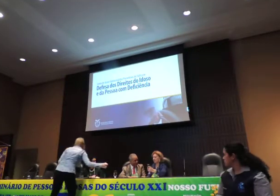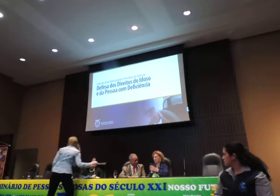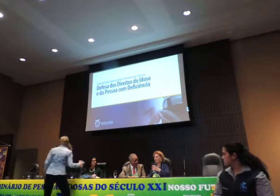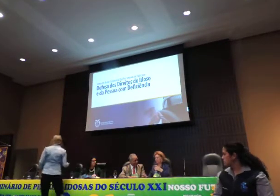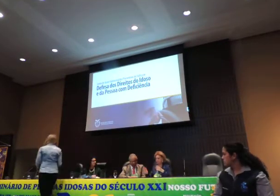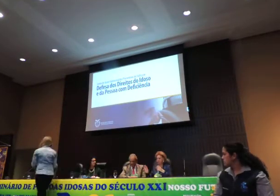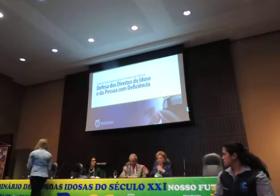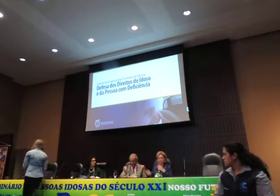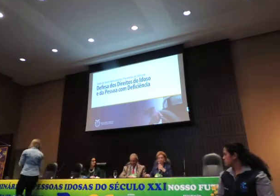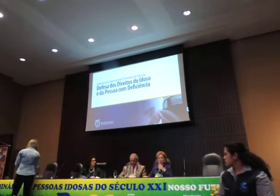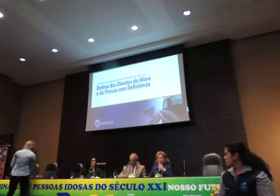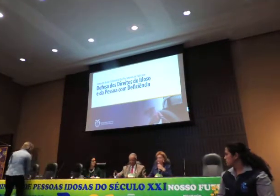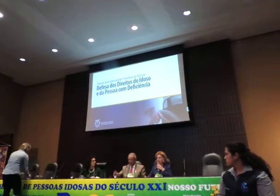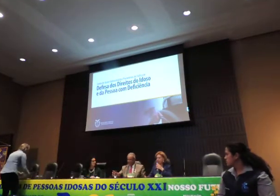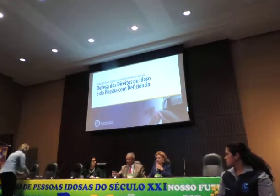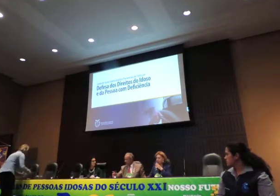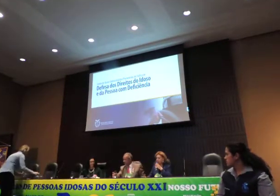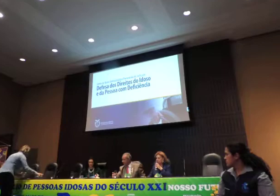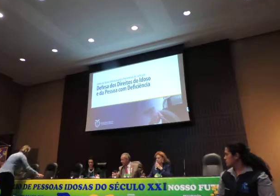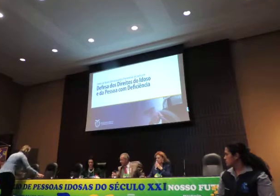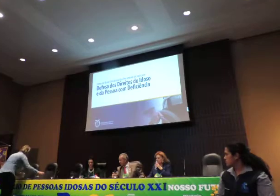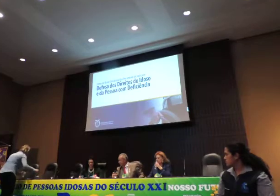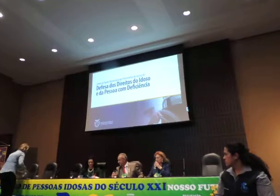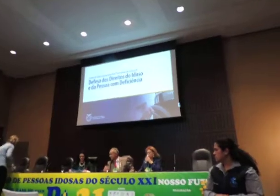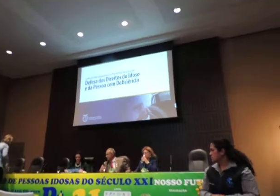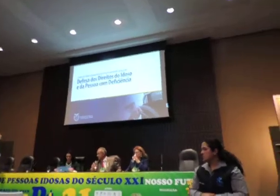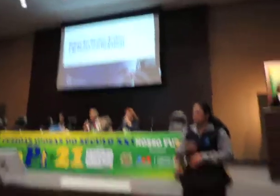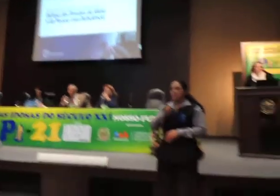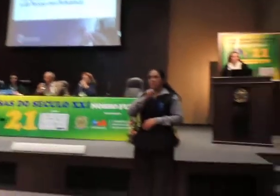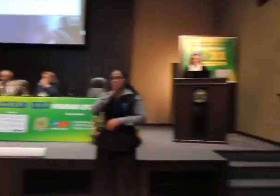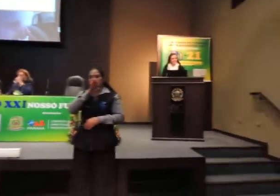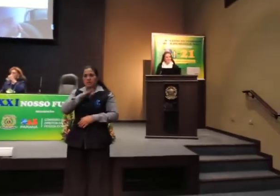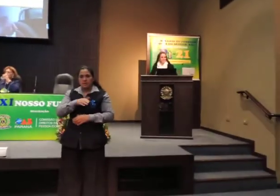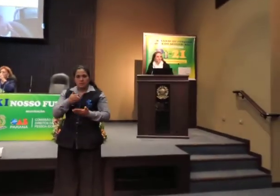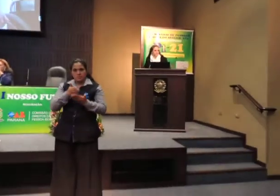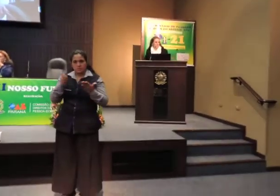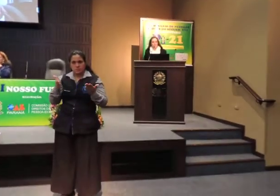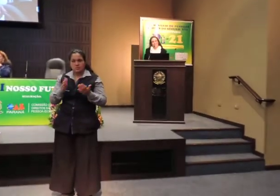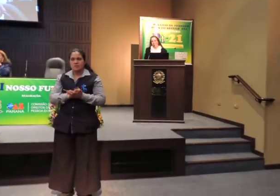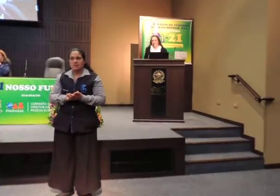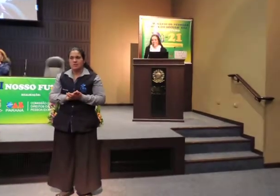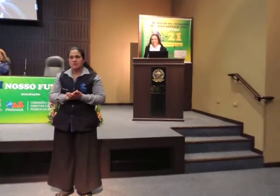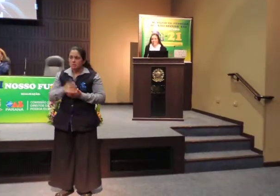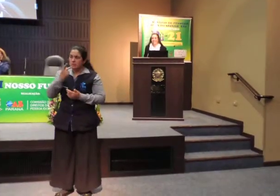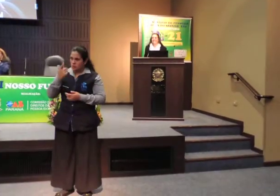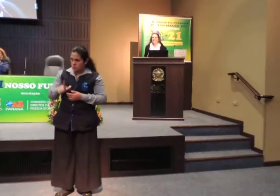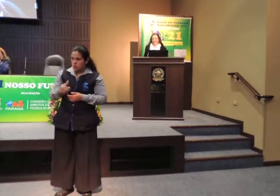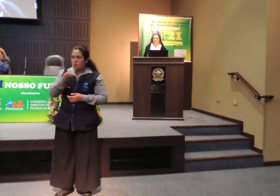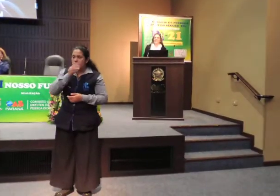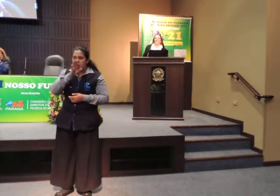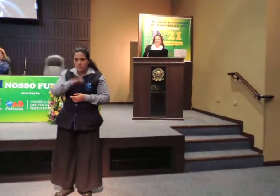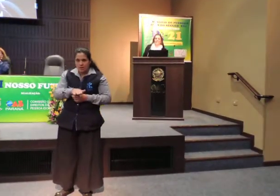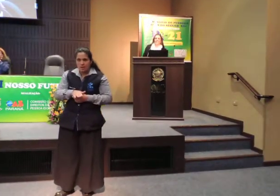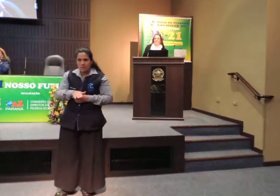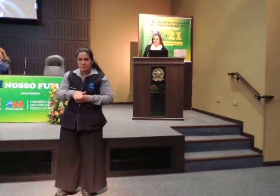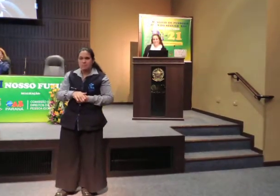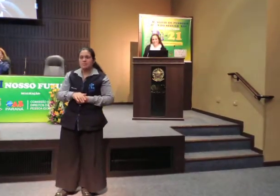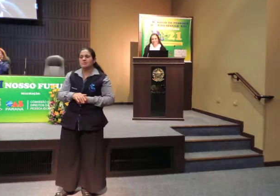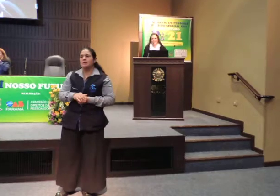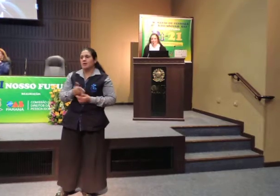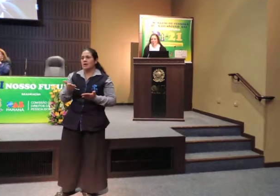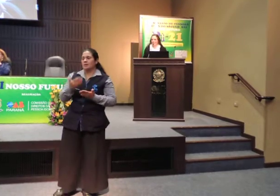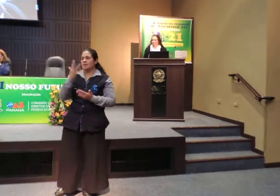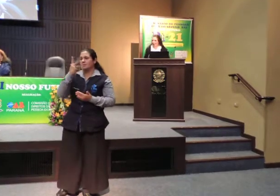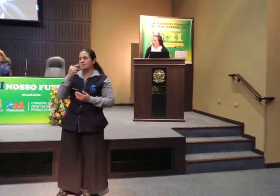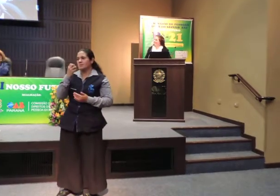Boa tarde a todos. Foi com força, né? De novo. Boa tarde. Boa tarde. Tá